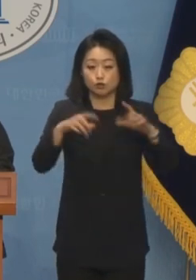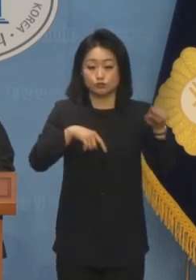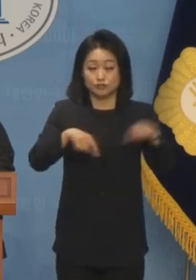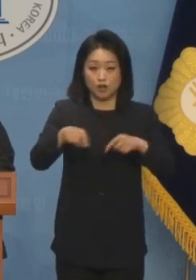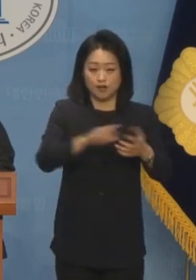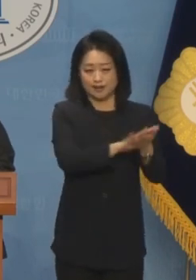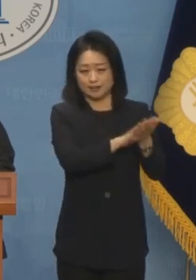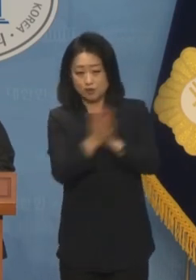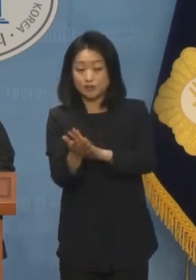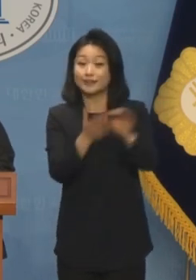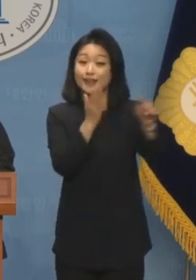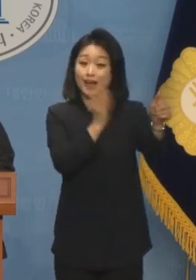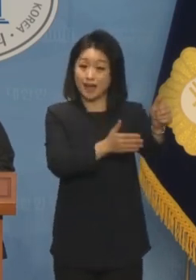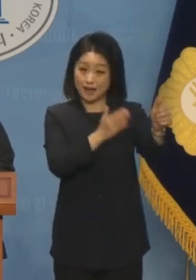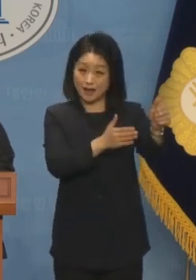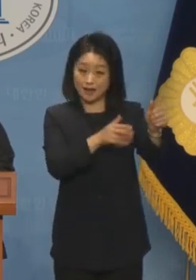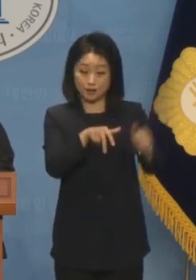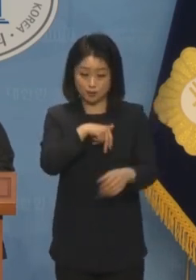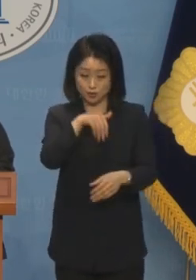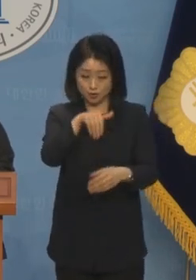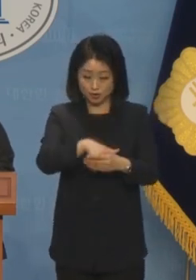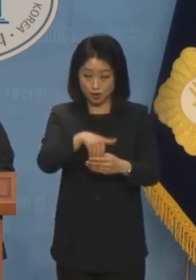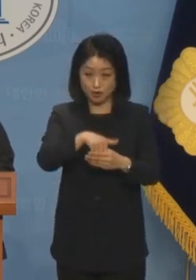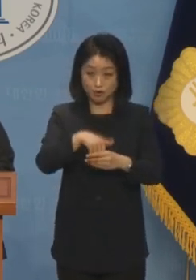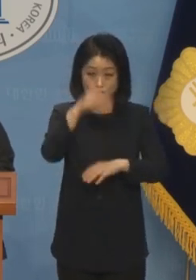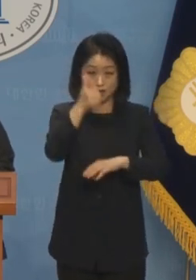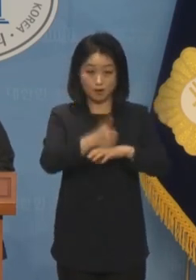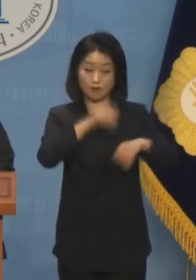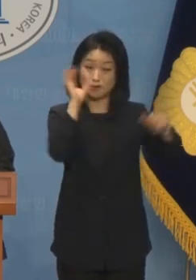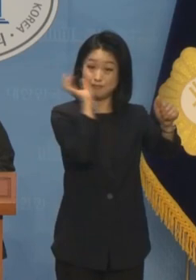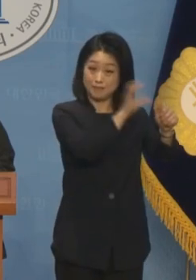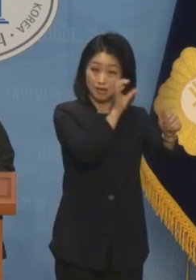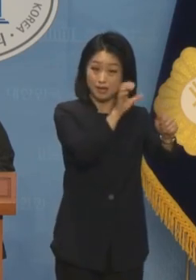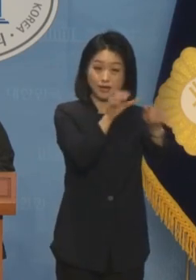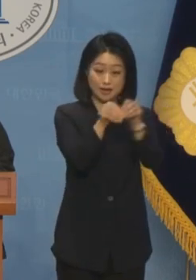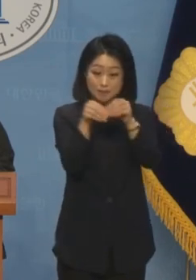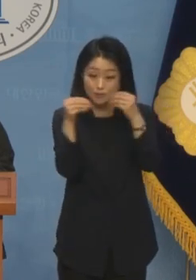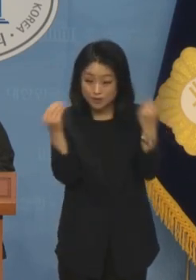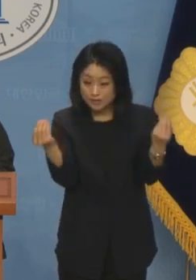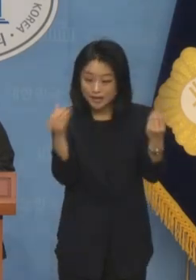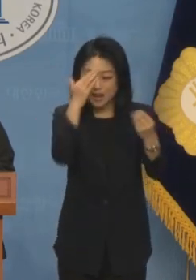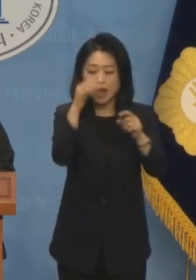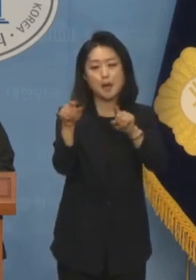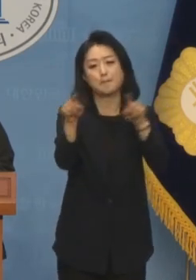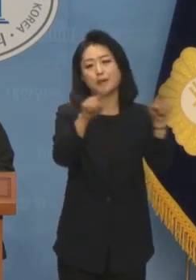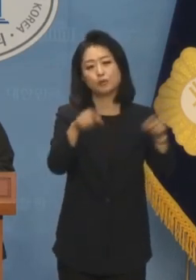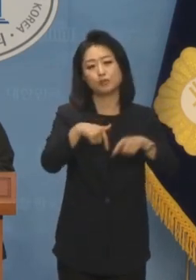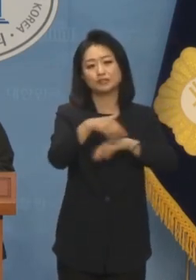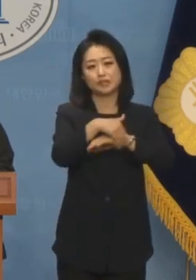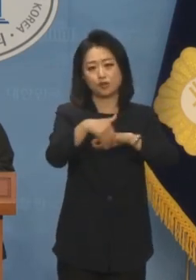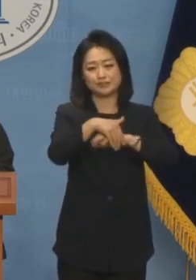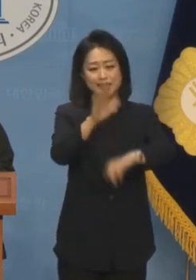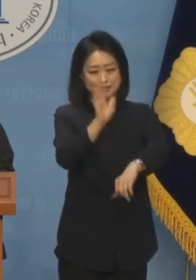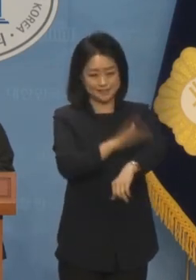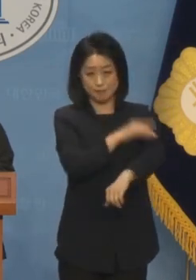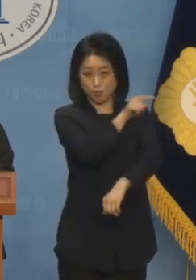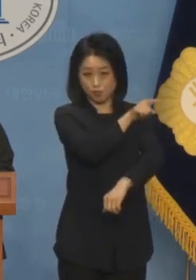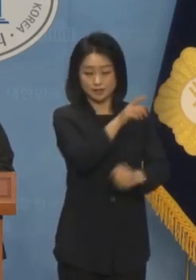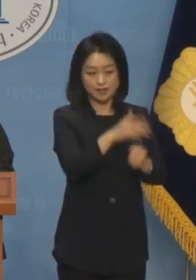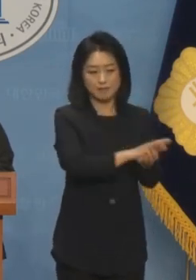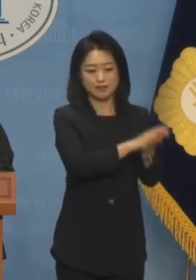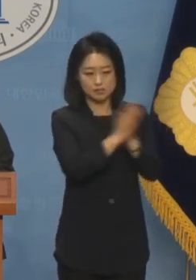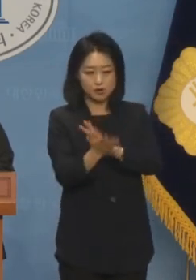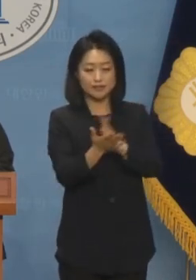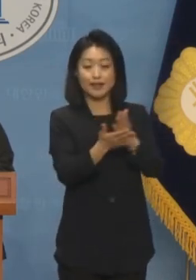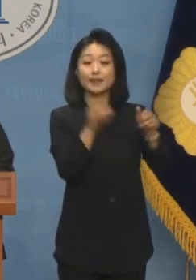국정기조를 전환하라는 이번 총선에 내세운 민심 속에는 당연히 한반도 정책 기조도 전환하라는